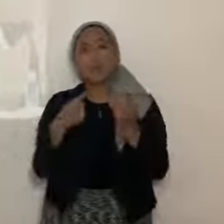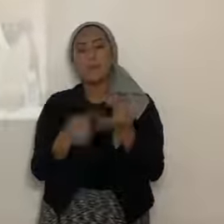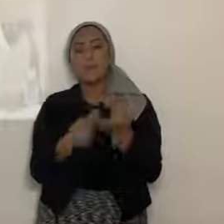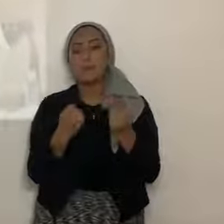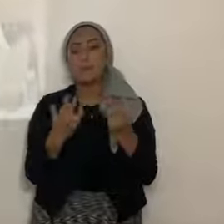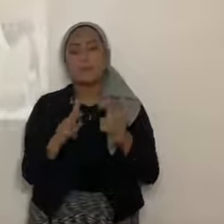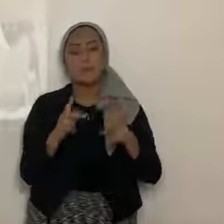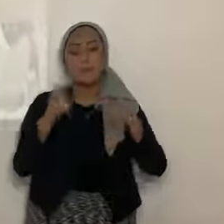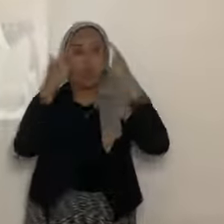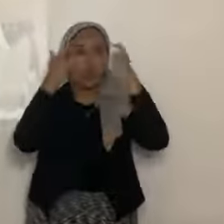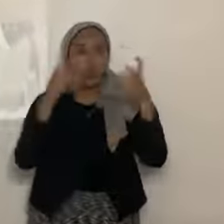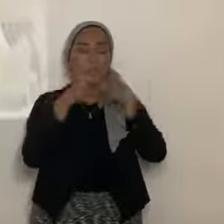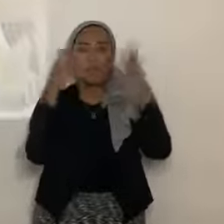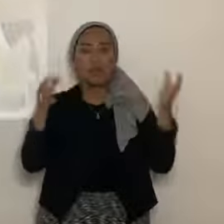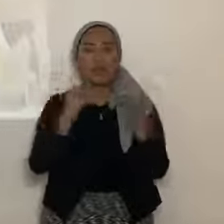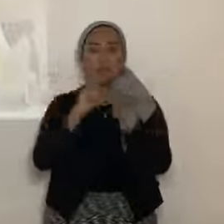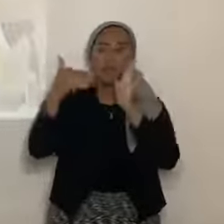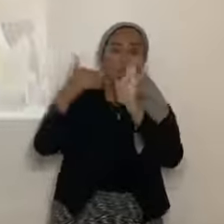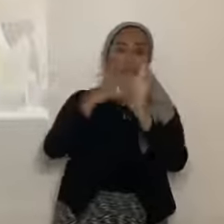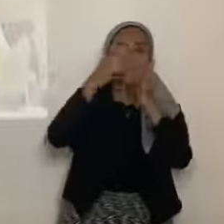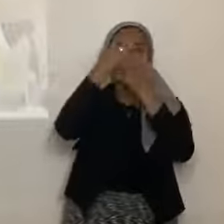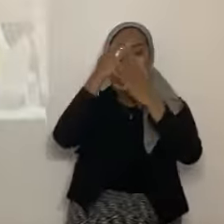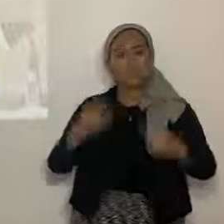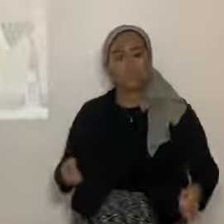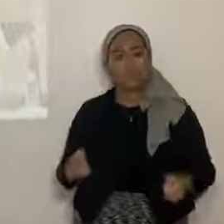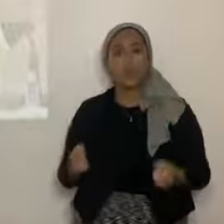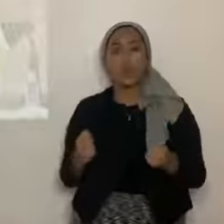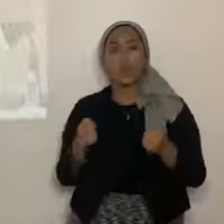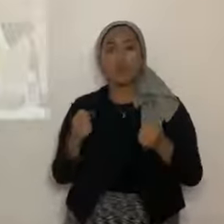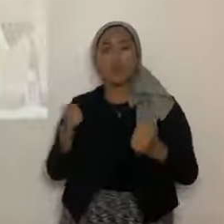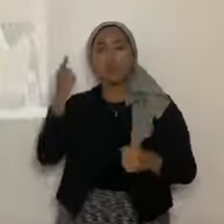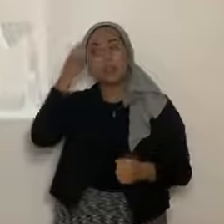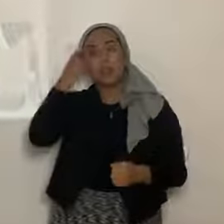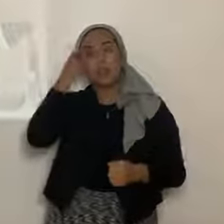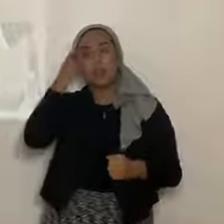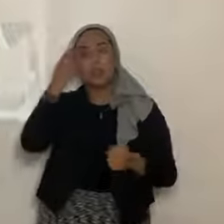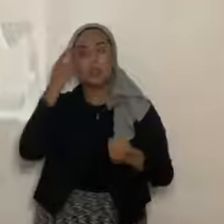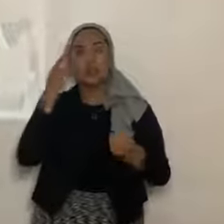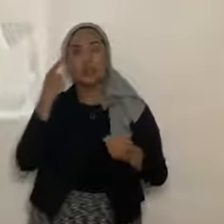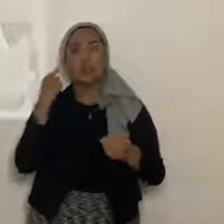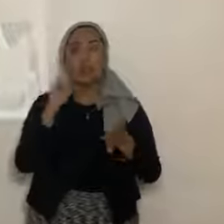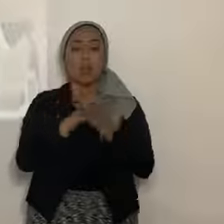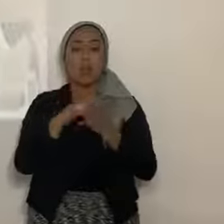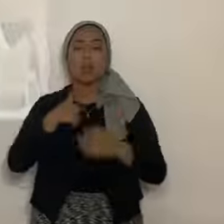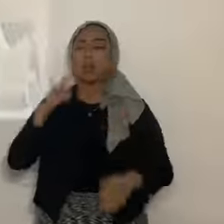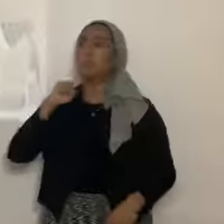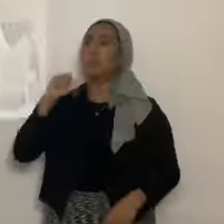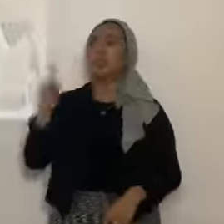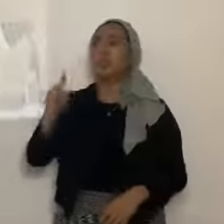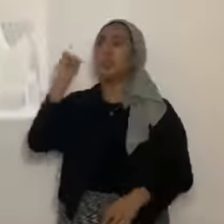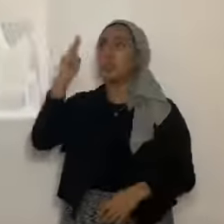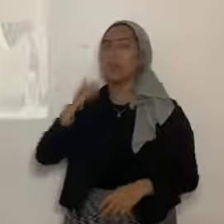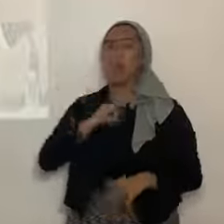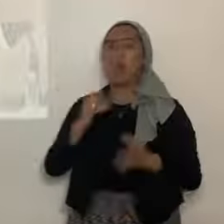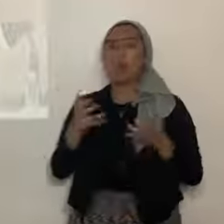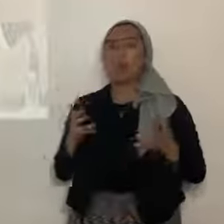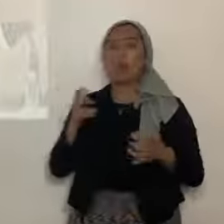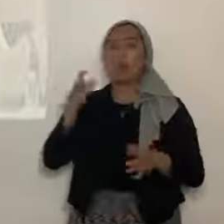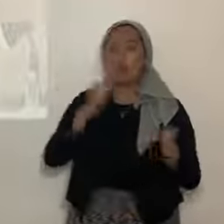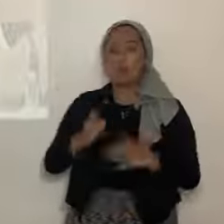eso es un punto que obstaculiza la sanidad, querer que el Eterno, el Todopoderoso, actúe conforme nosotros deseamos, según nuestras condiciones, según